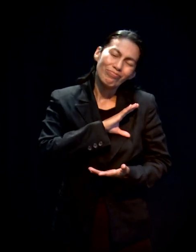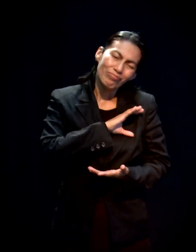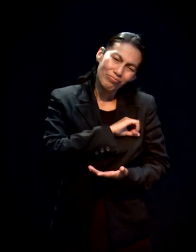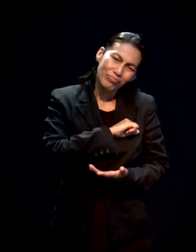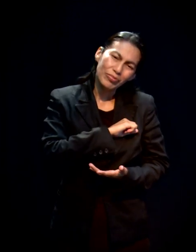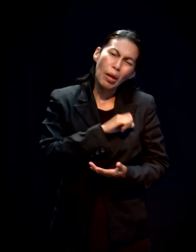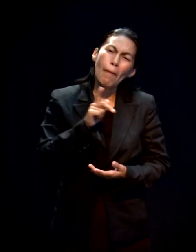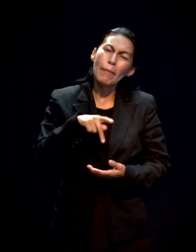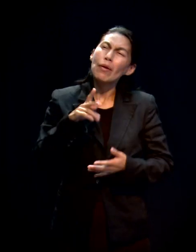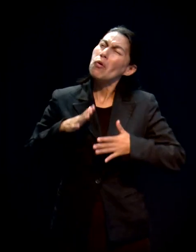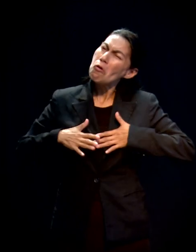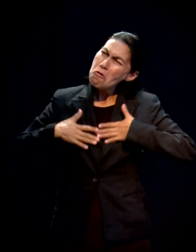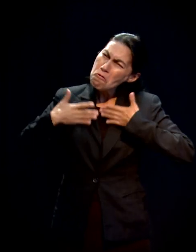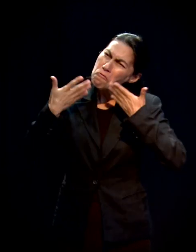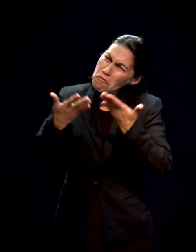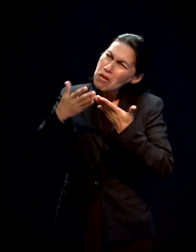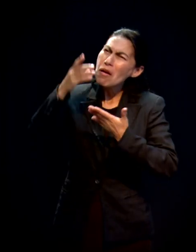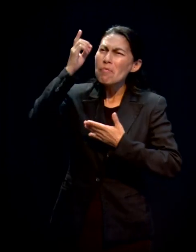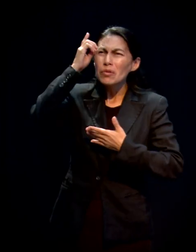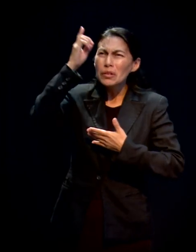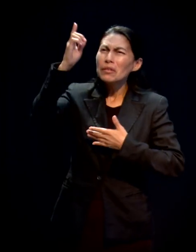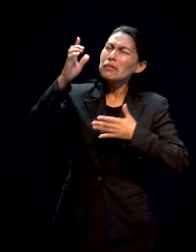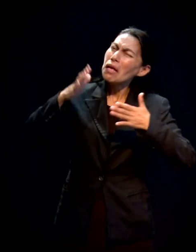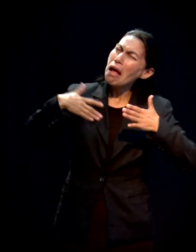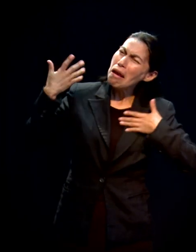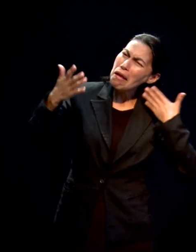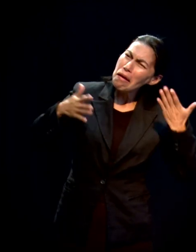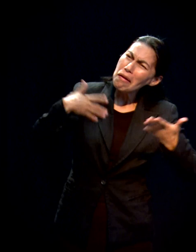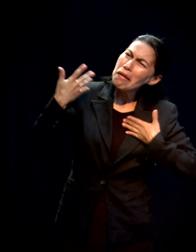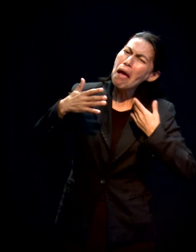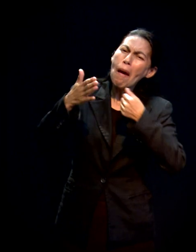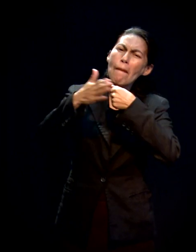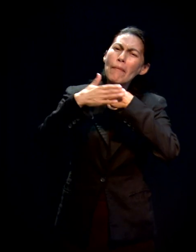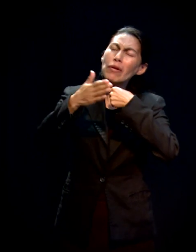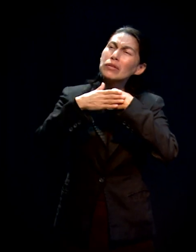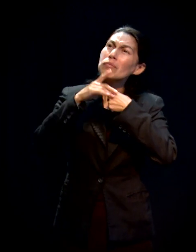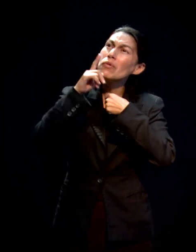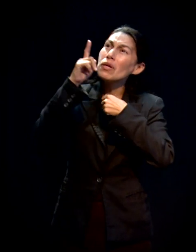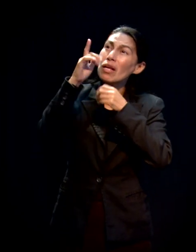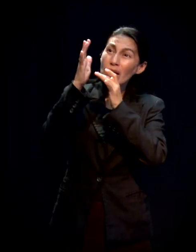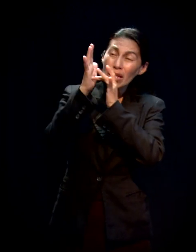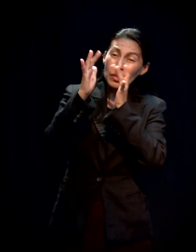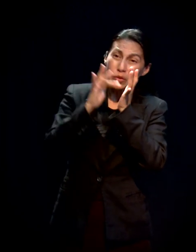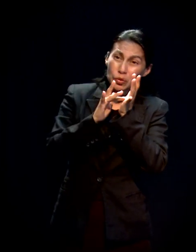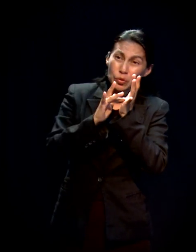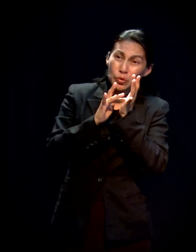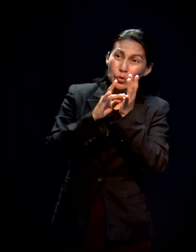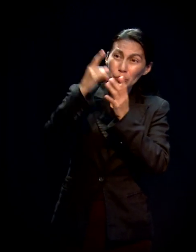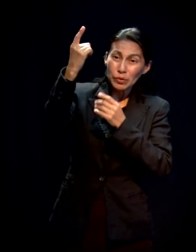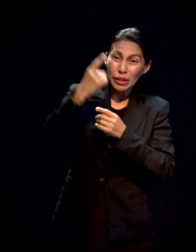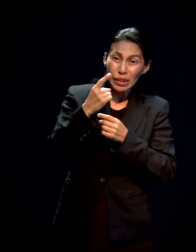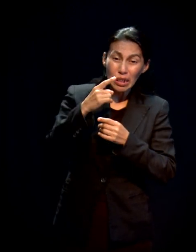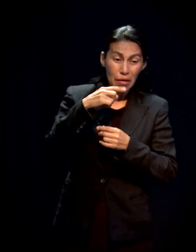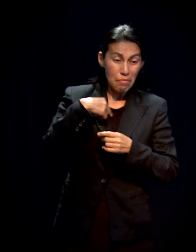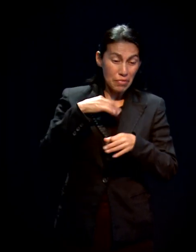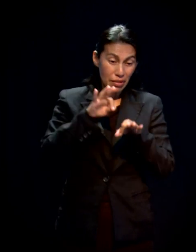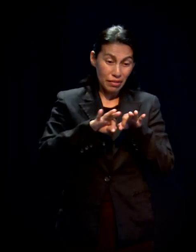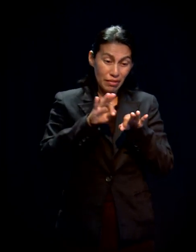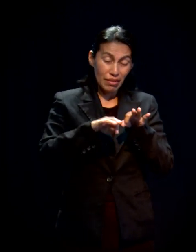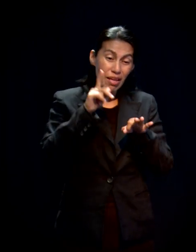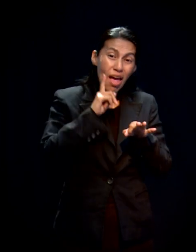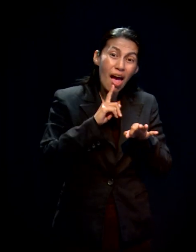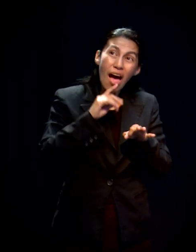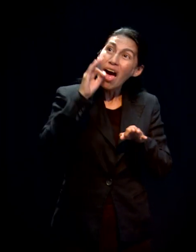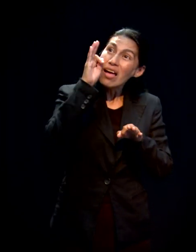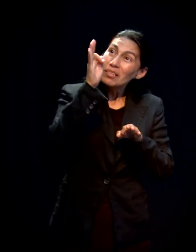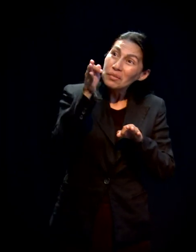no tenemos esa promesa no esa alegría de que mi tía acepto antes de fallecer al